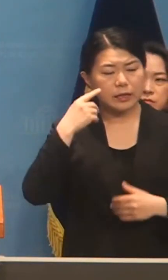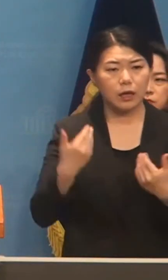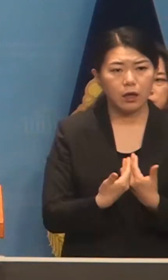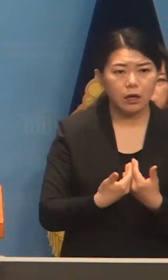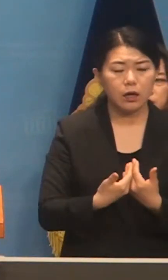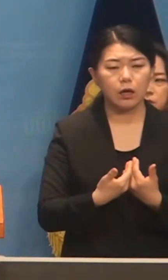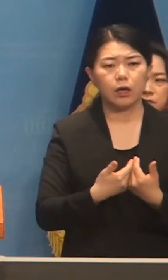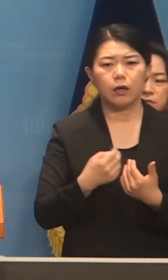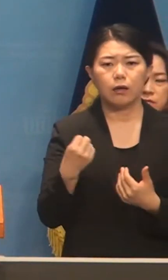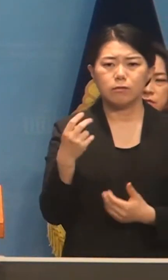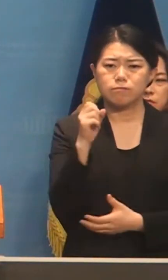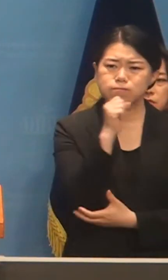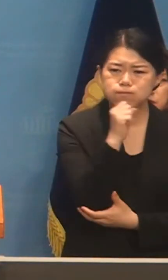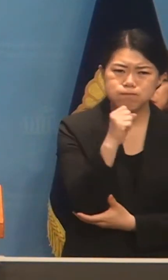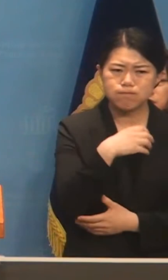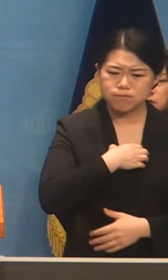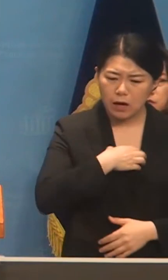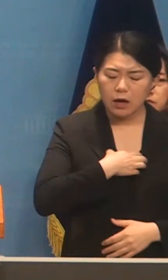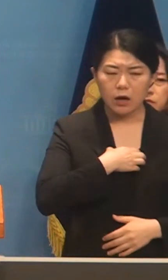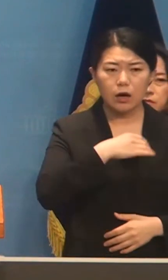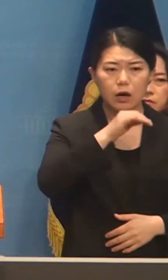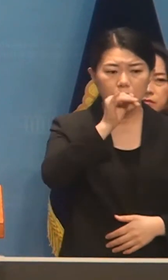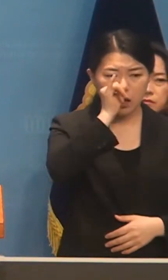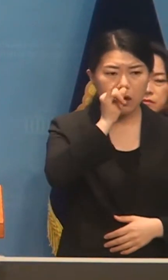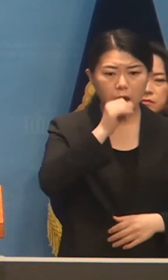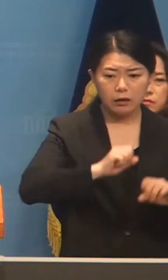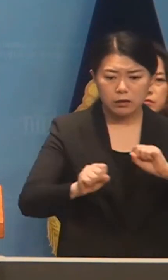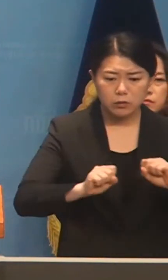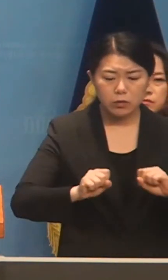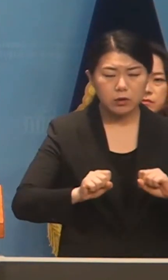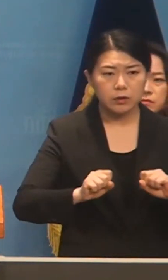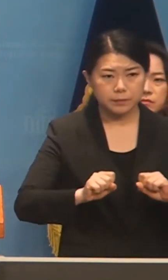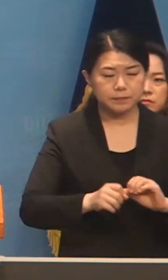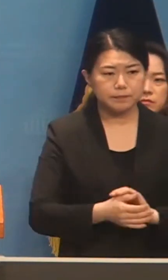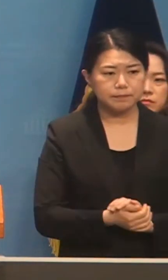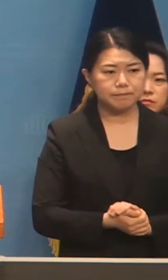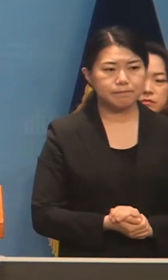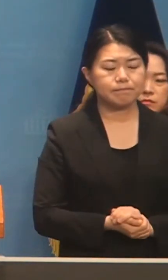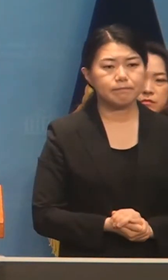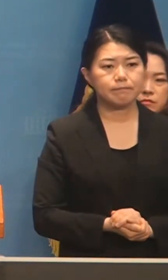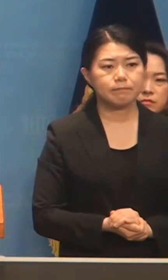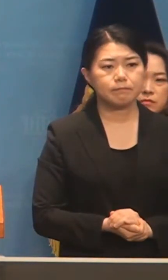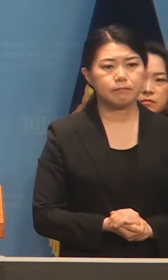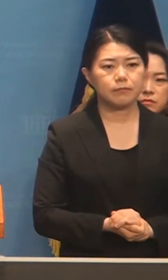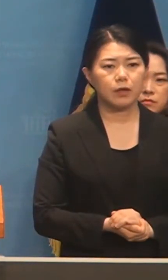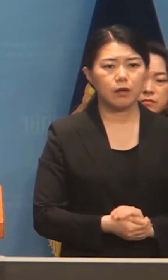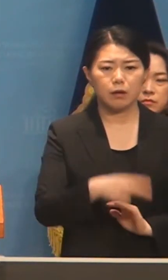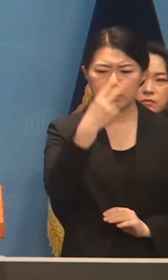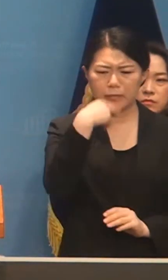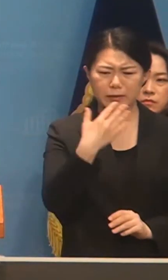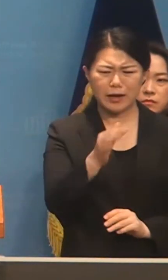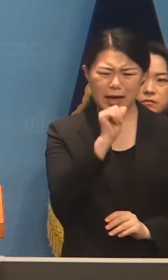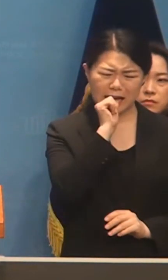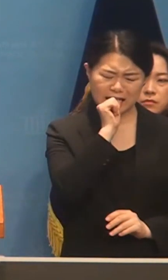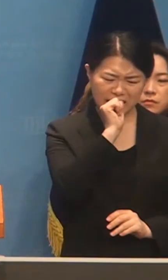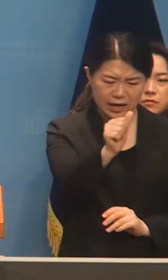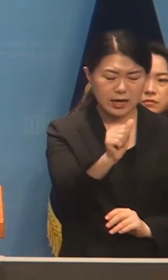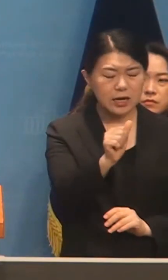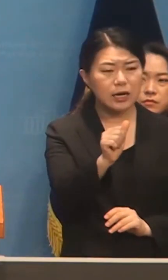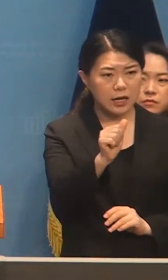반대하고 교권을 흔드는 그 어떤 행위도 결코 용납되지